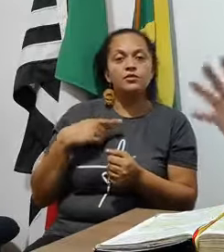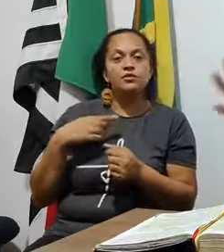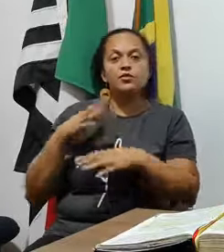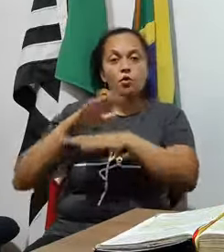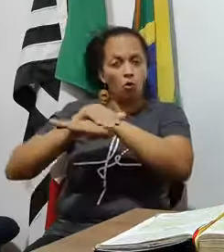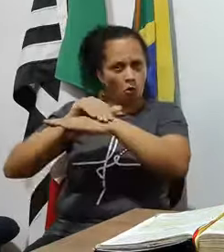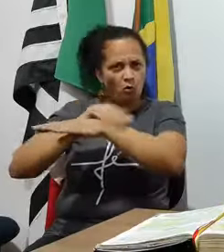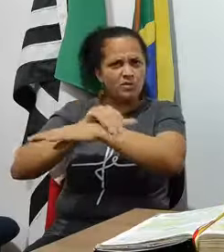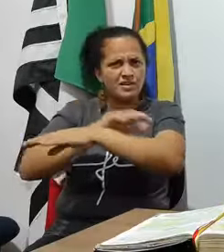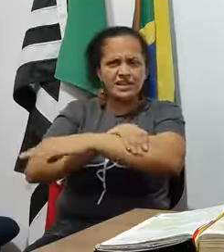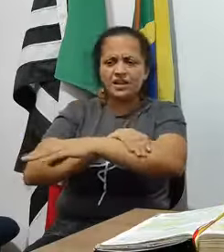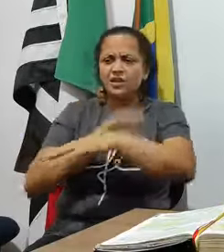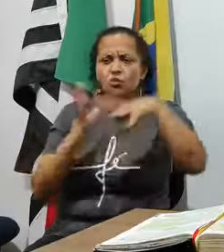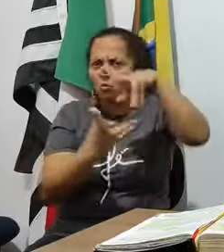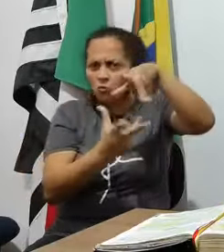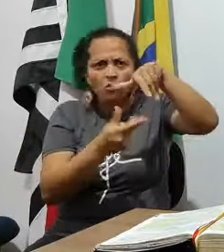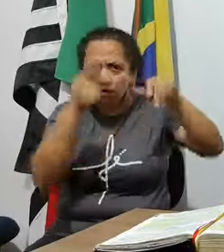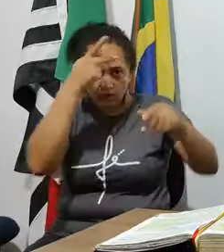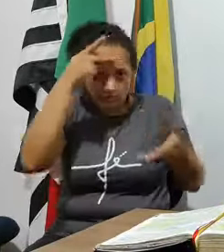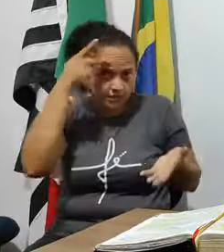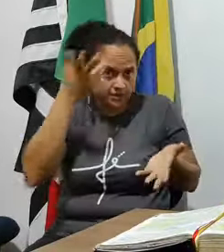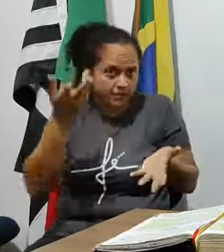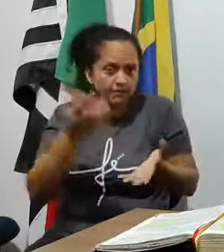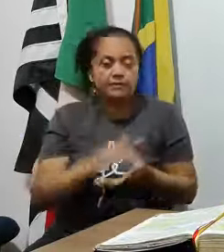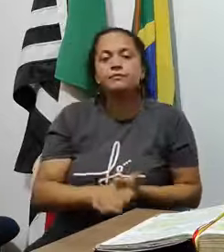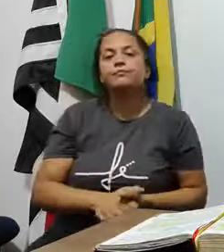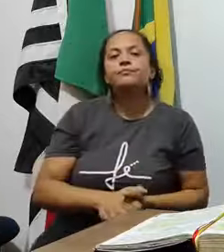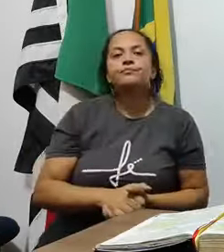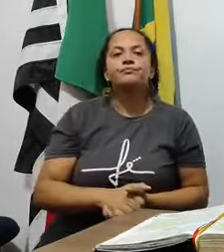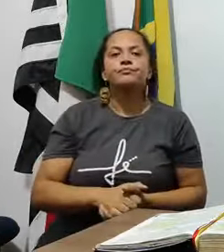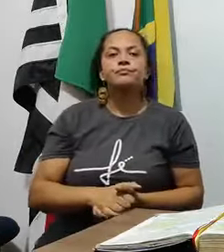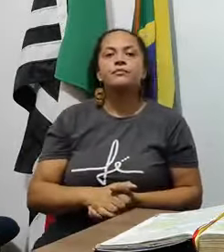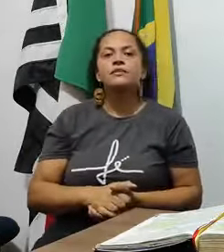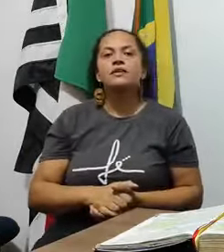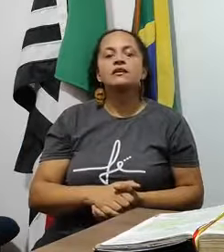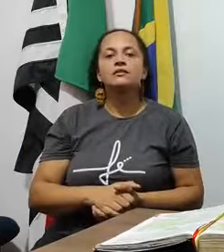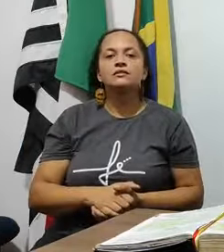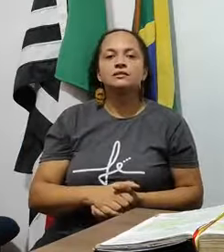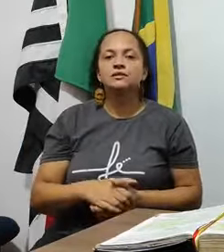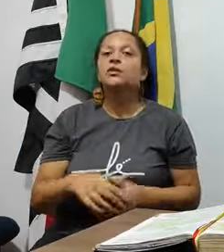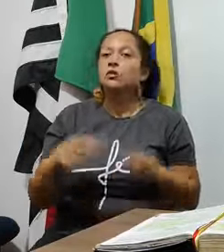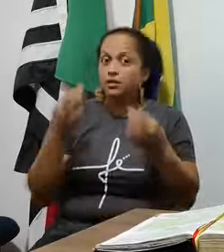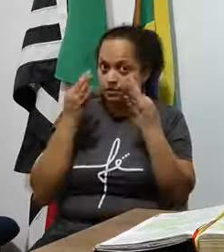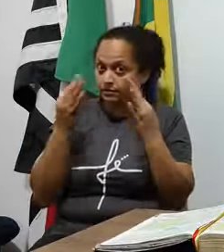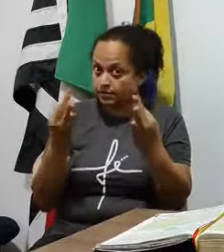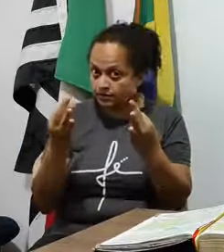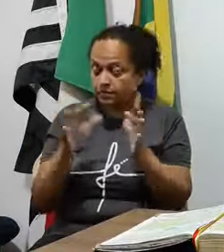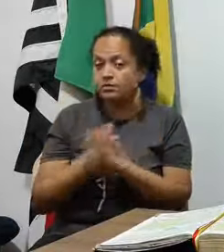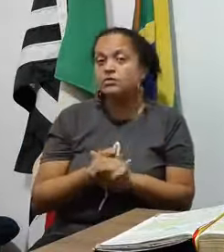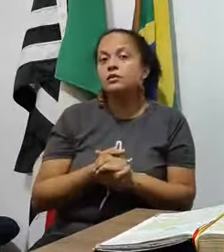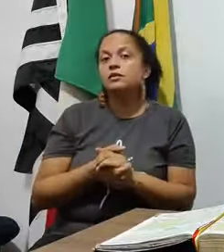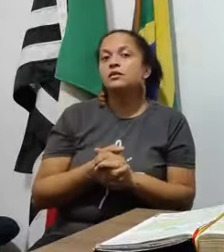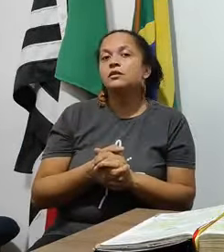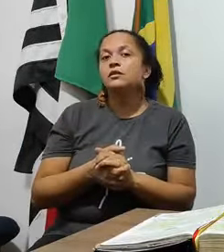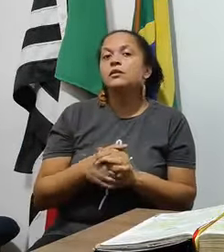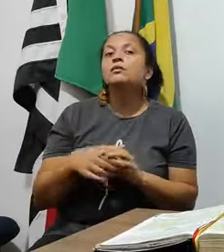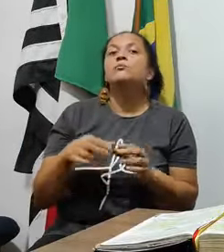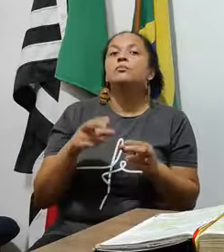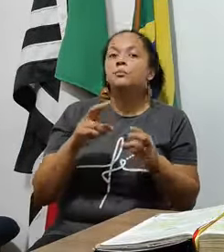o mundo da matéria, né? Em decorrência, preste muita atenção, em decorrência do